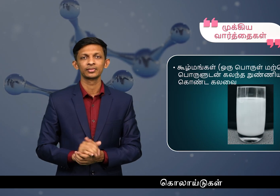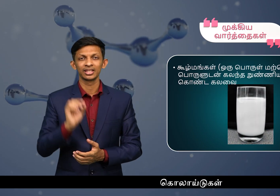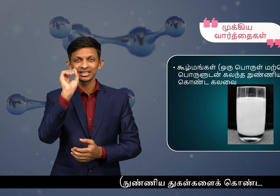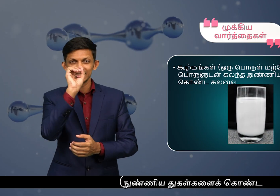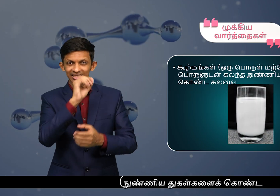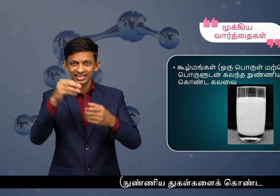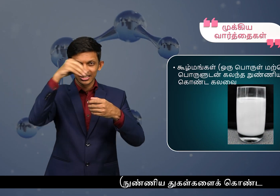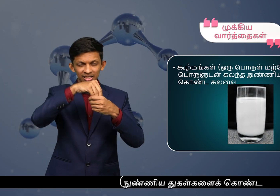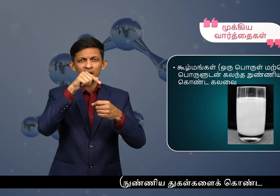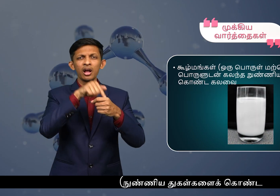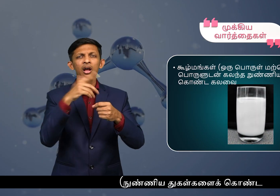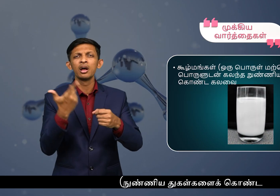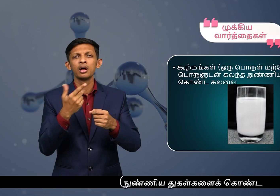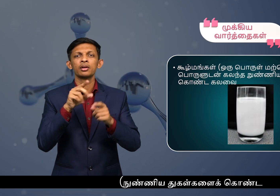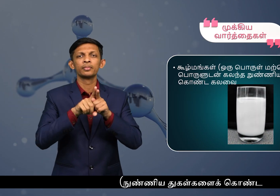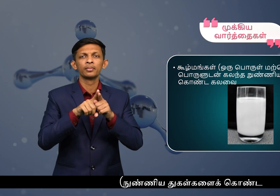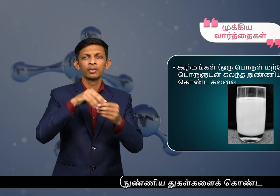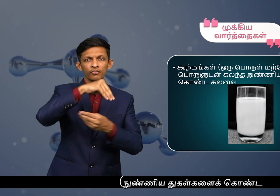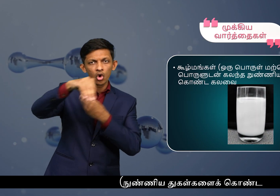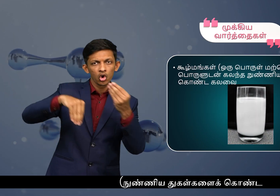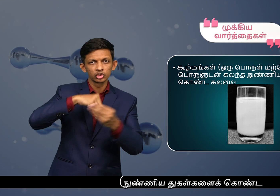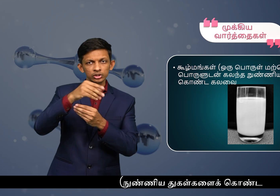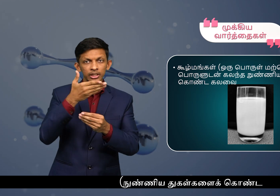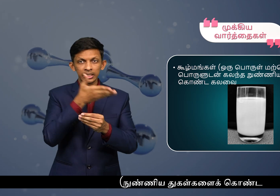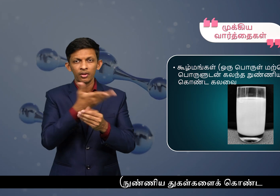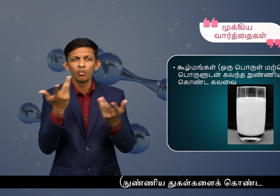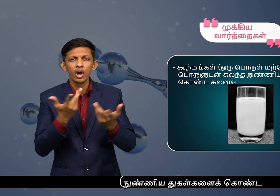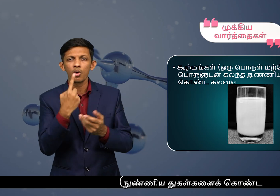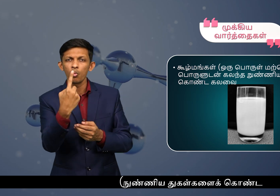கூழ்மங்கள், அதாவது நுண்ணிய துகள்களை கொண்ட